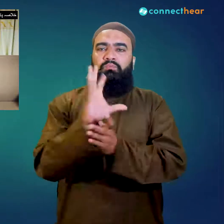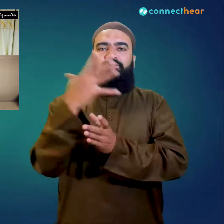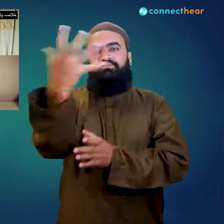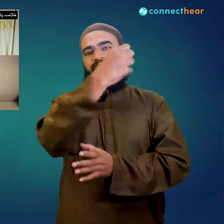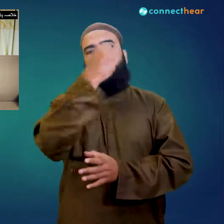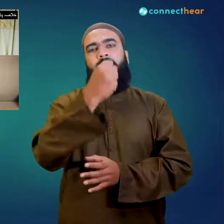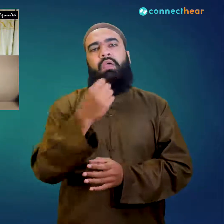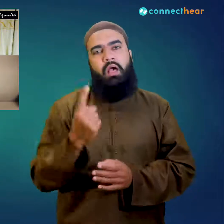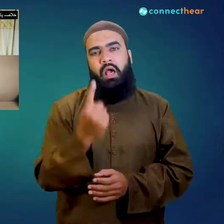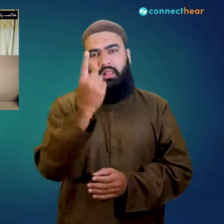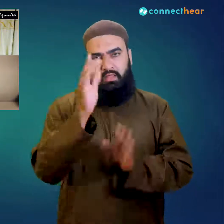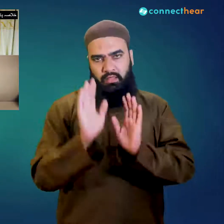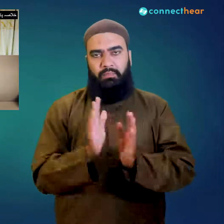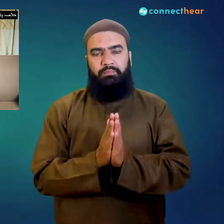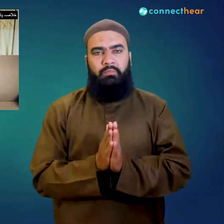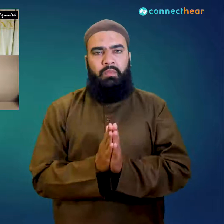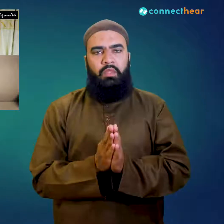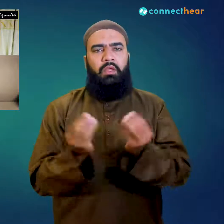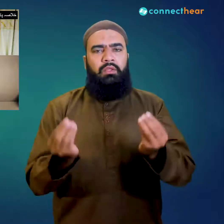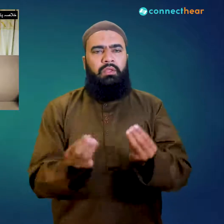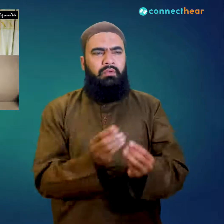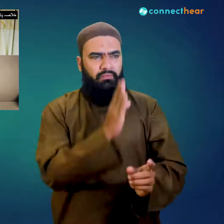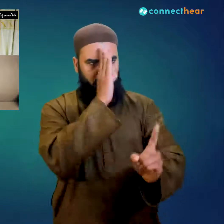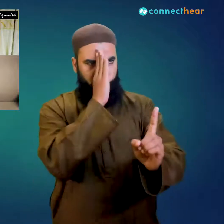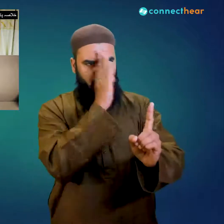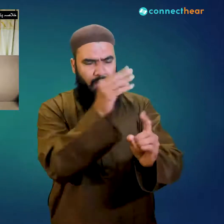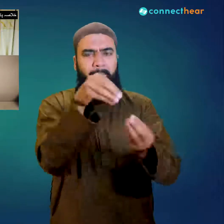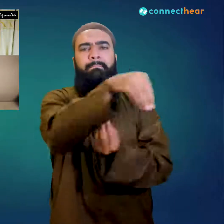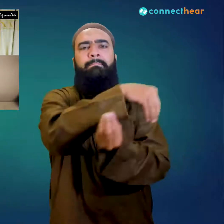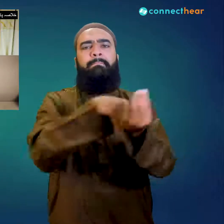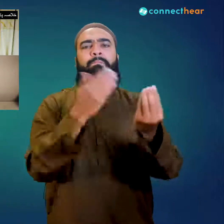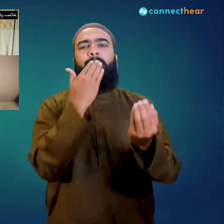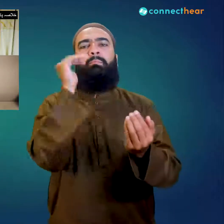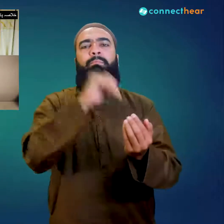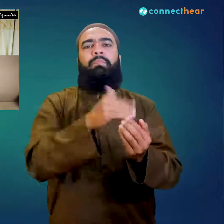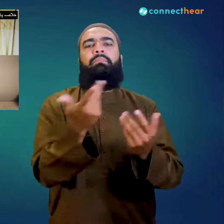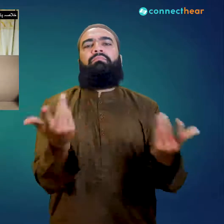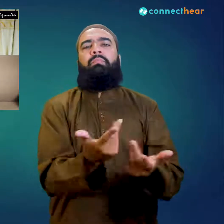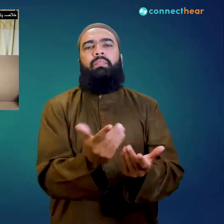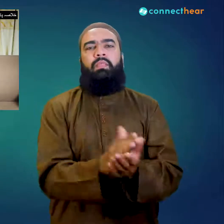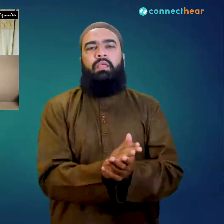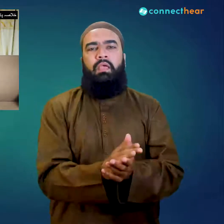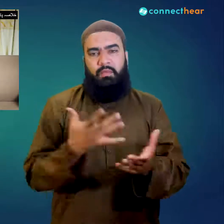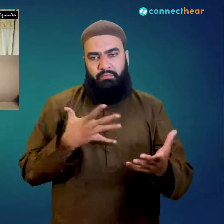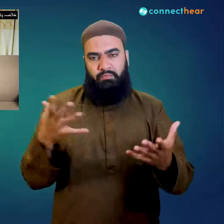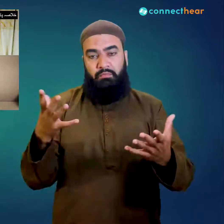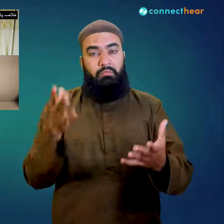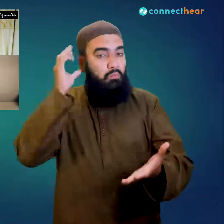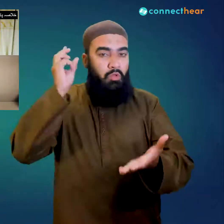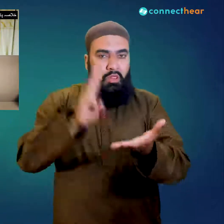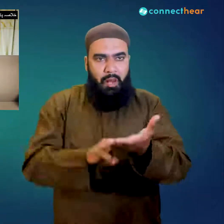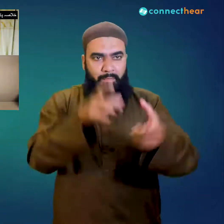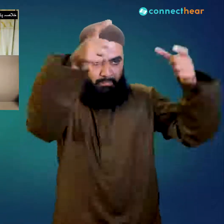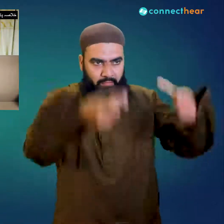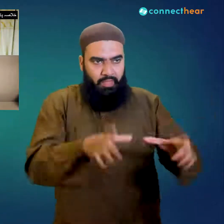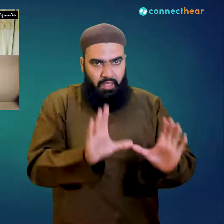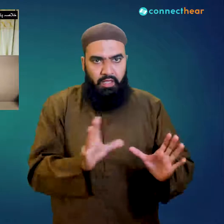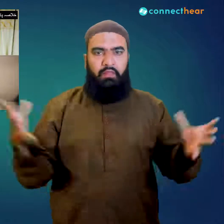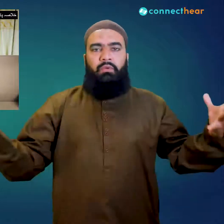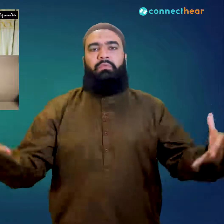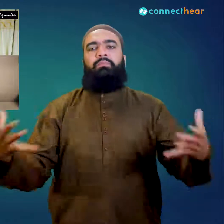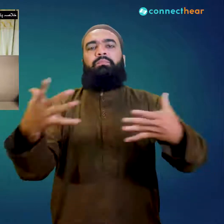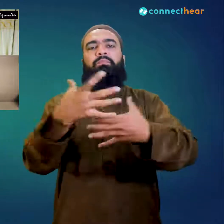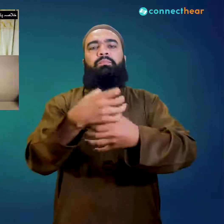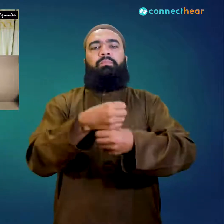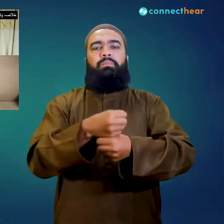لیکن ایک قبلہ کا متعین ہونا، ایک سمت کا متعین ہونا دراصل وحدت کے لیے اور